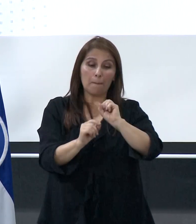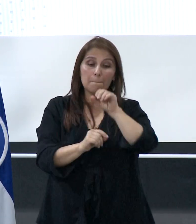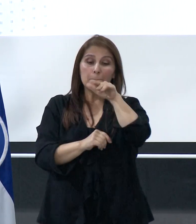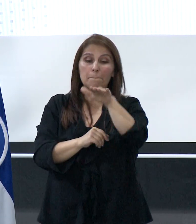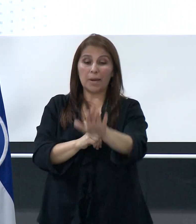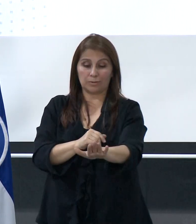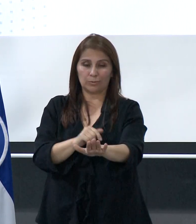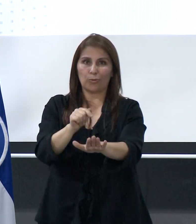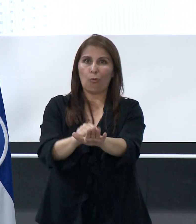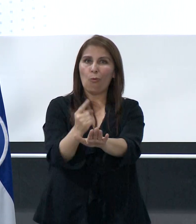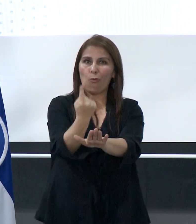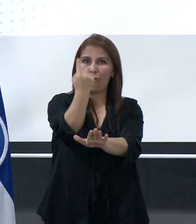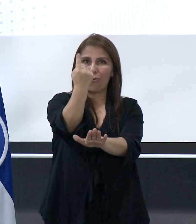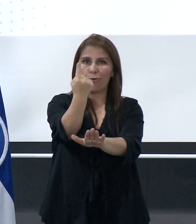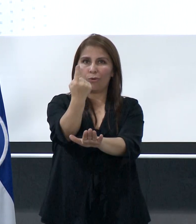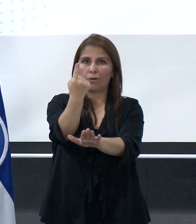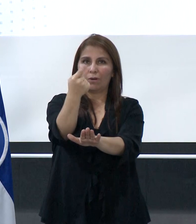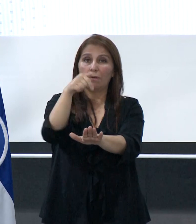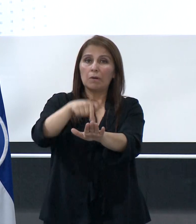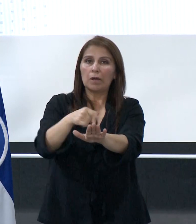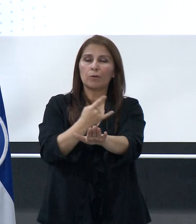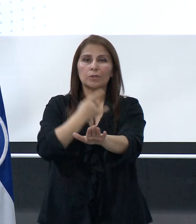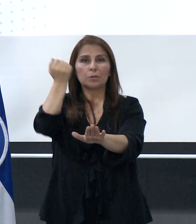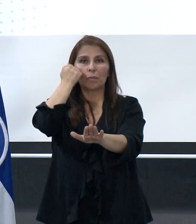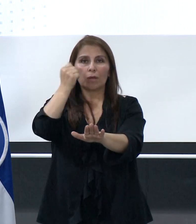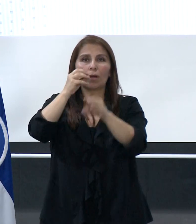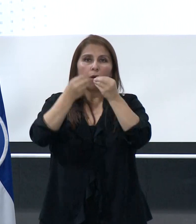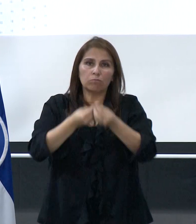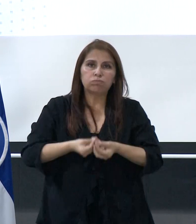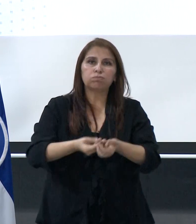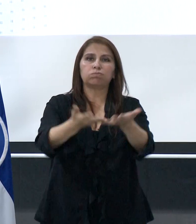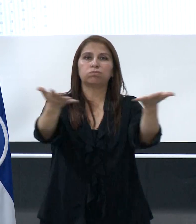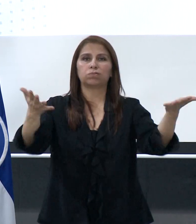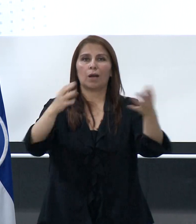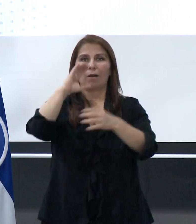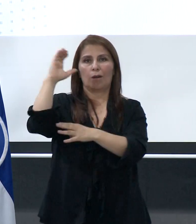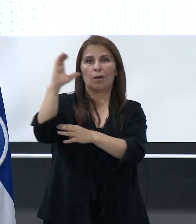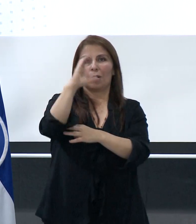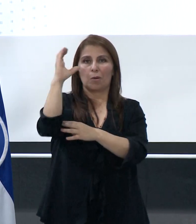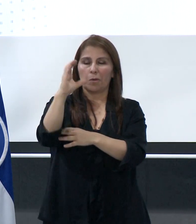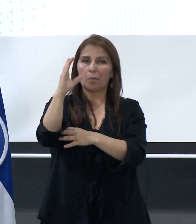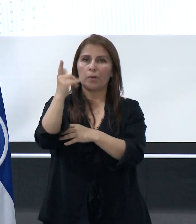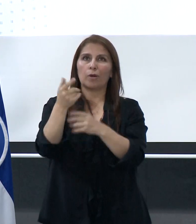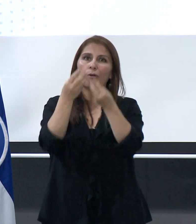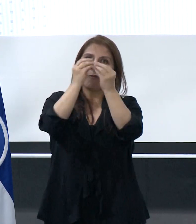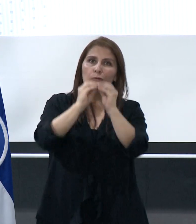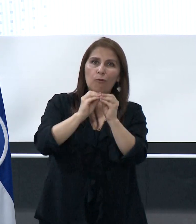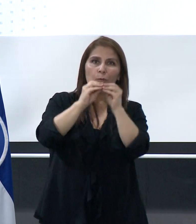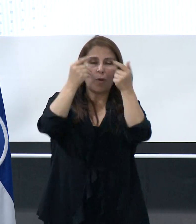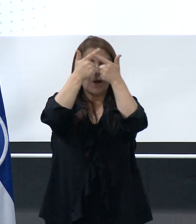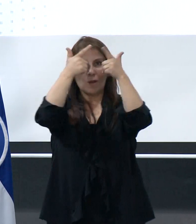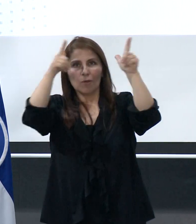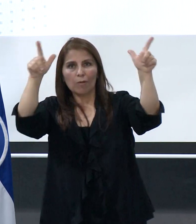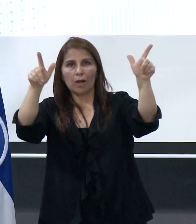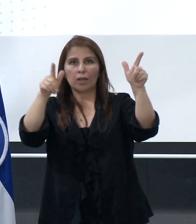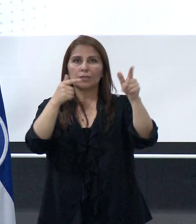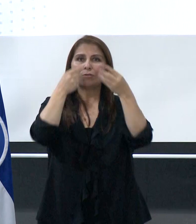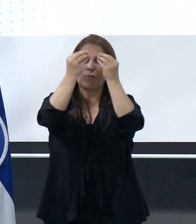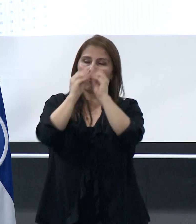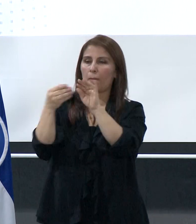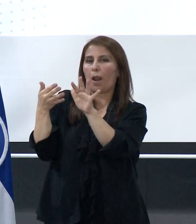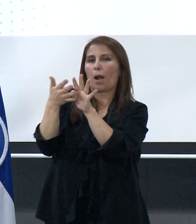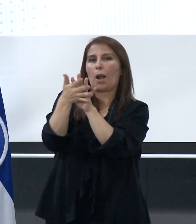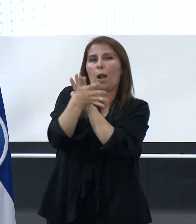ofrezca al país la pedagogía en formatos con lenguajes con narrativas que todos